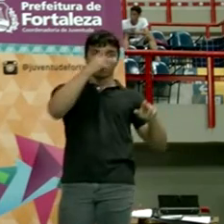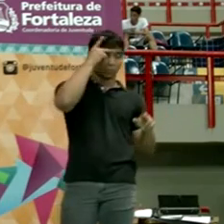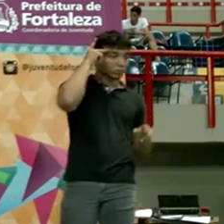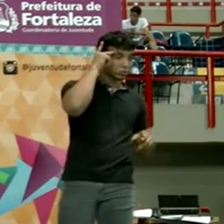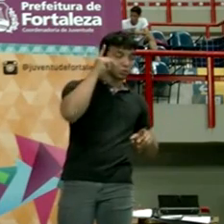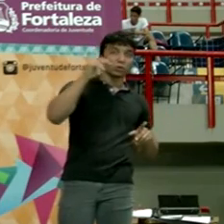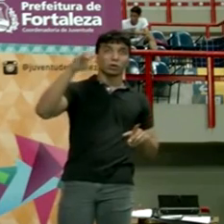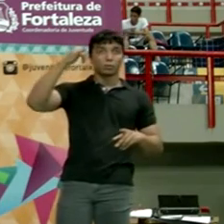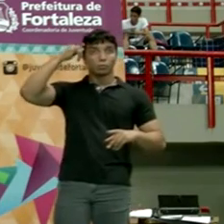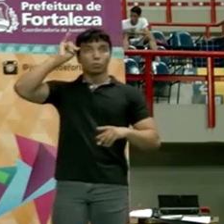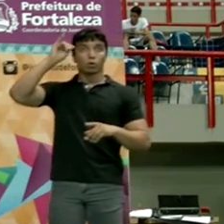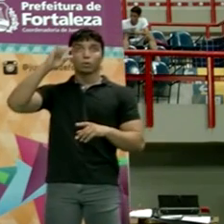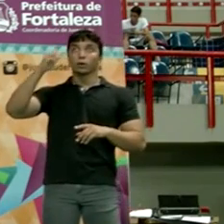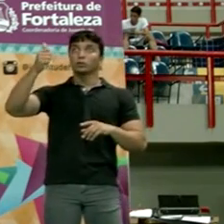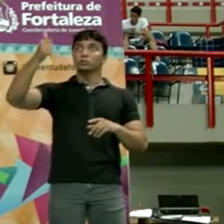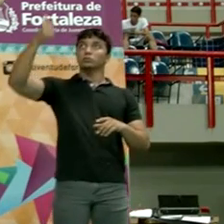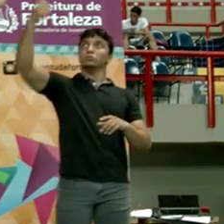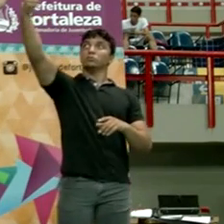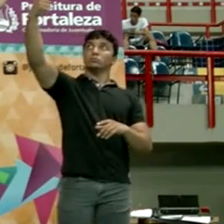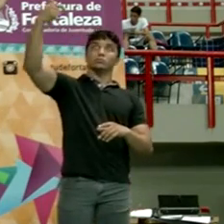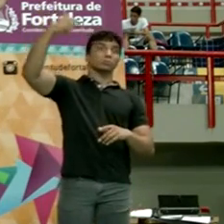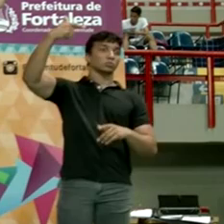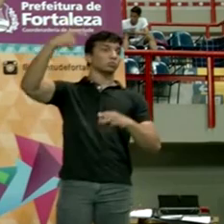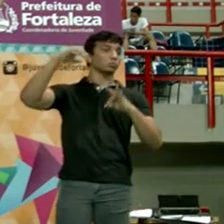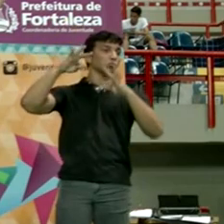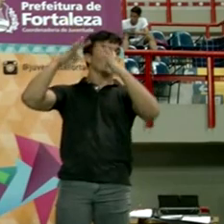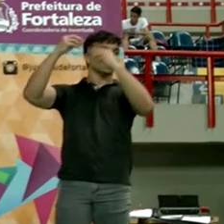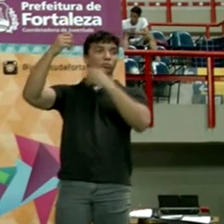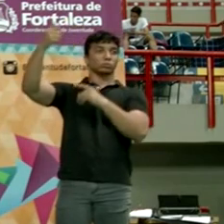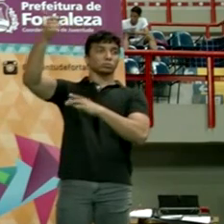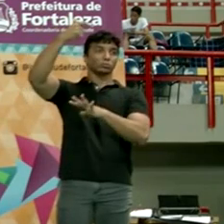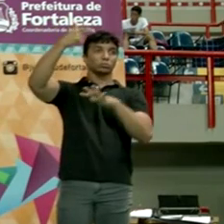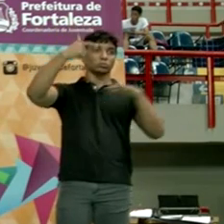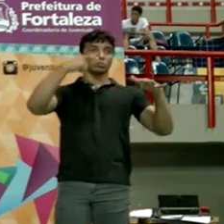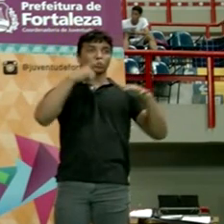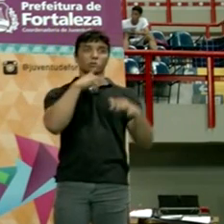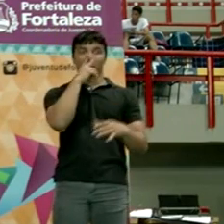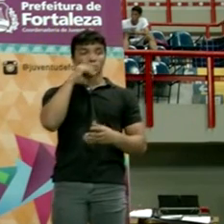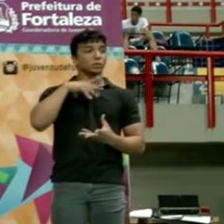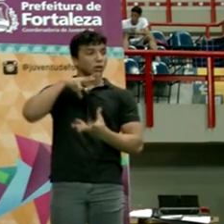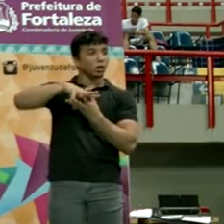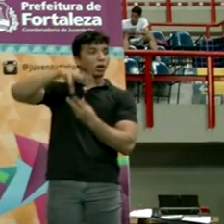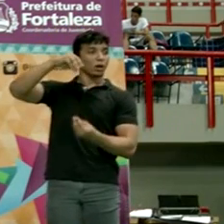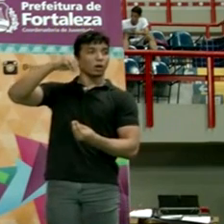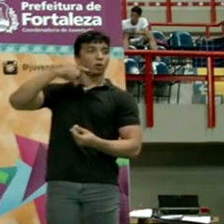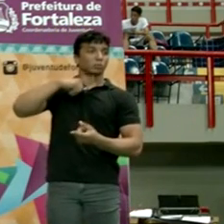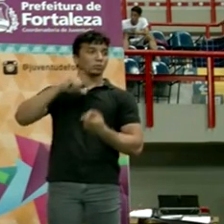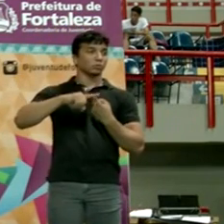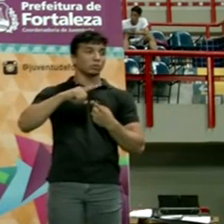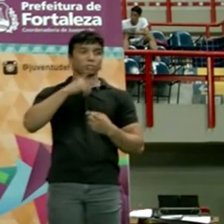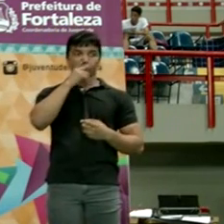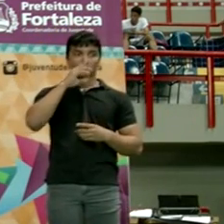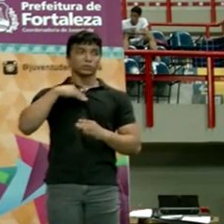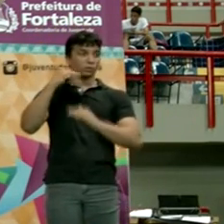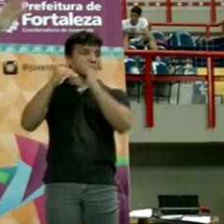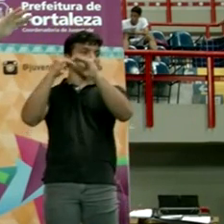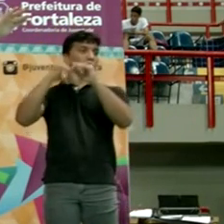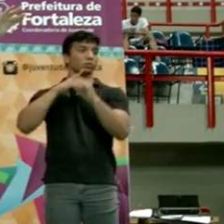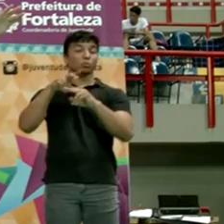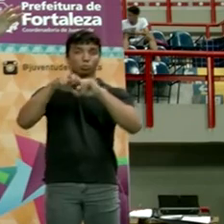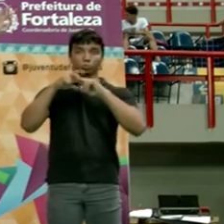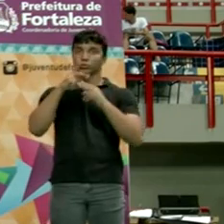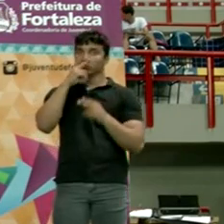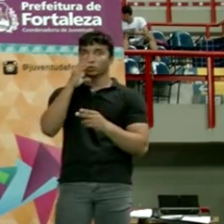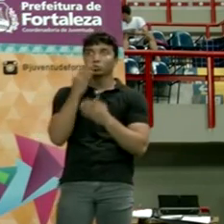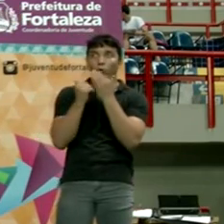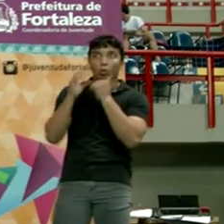pessoas. E o boi estaria no mais evoluído animal. Ele teria alma e que ele evolui. Por isso que eles não